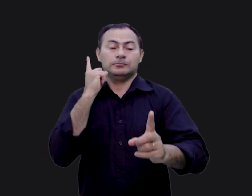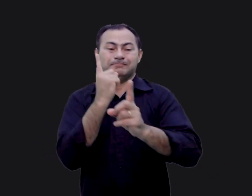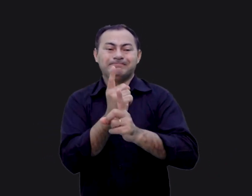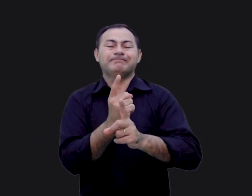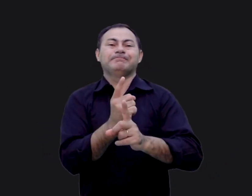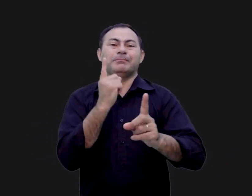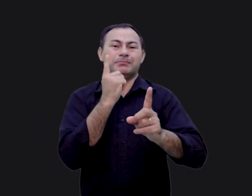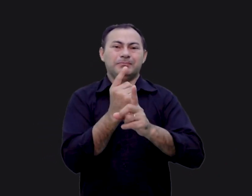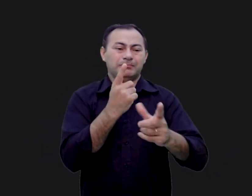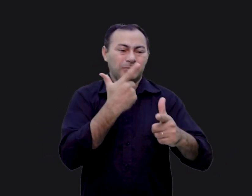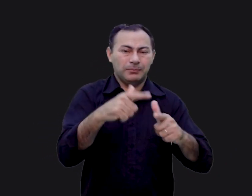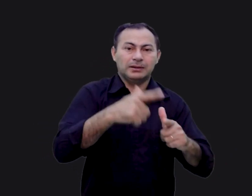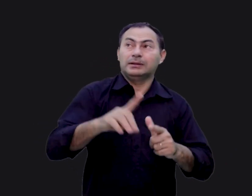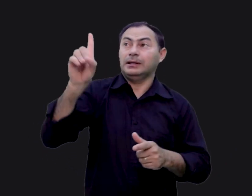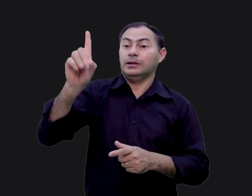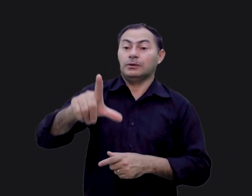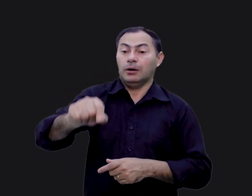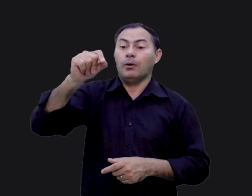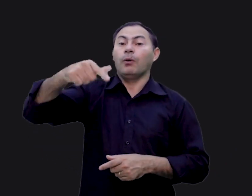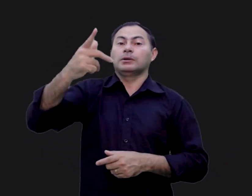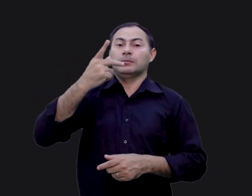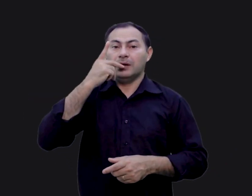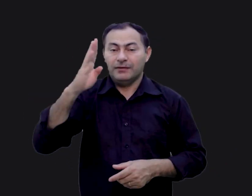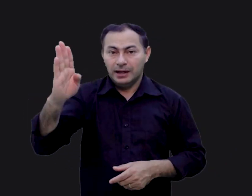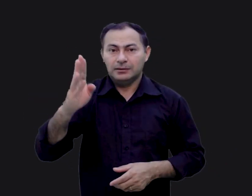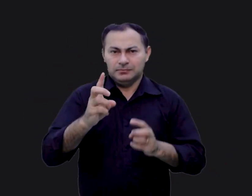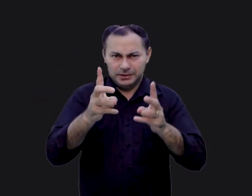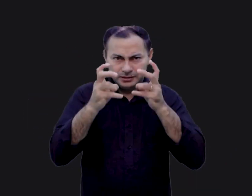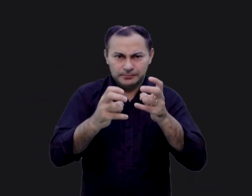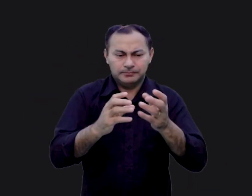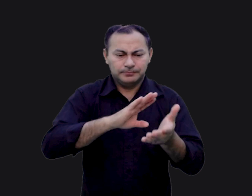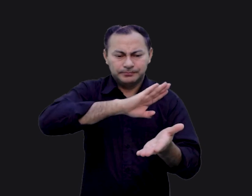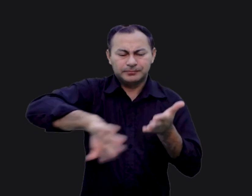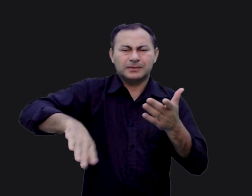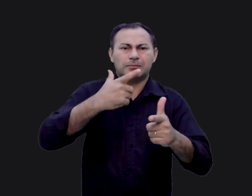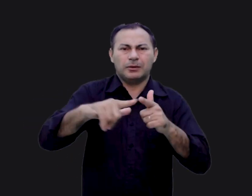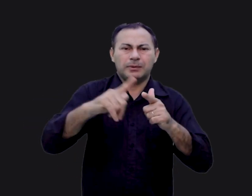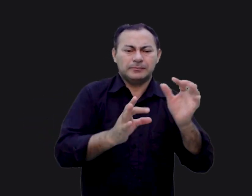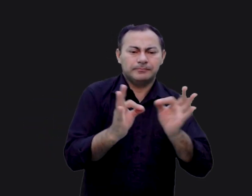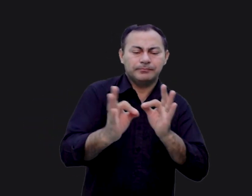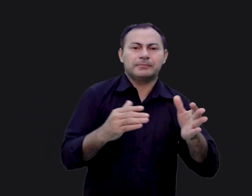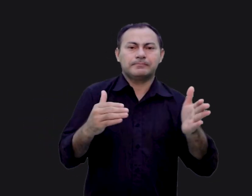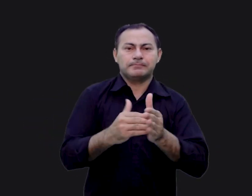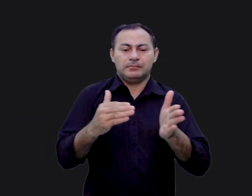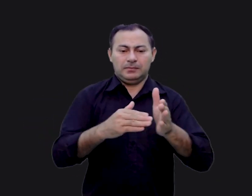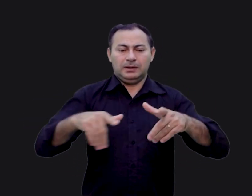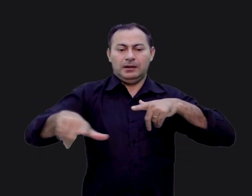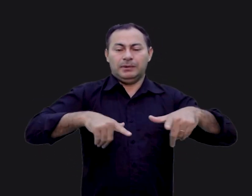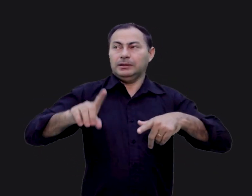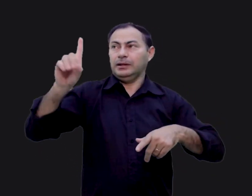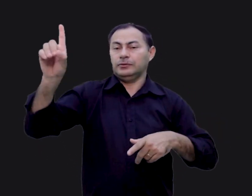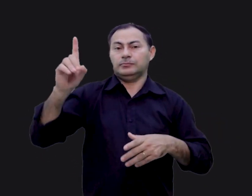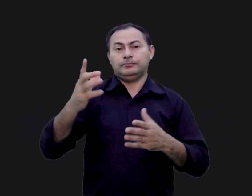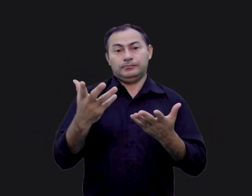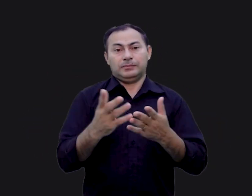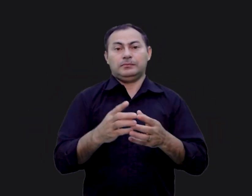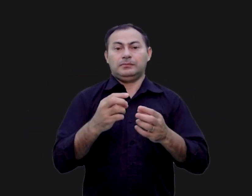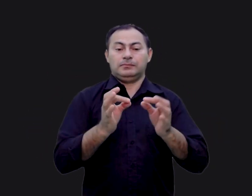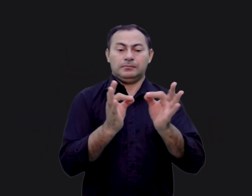outro obstáculo, Deus levantava outro profeta. Remover os obstáculos que impediam o trabalho de Deus era uma